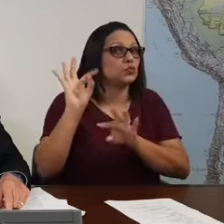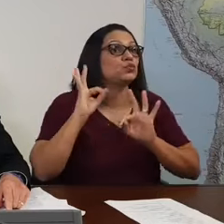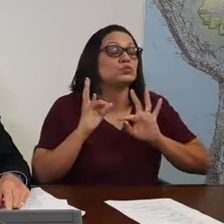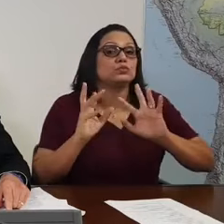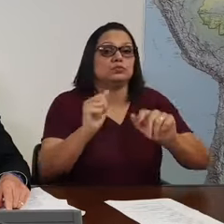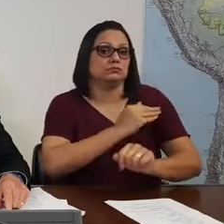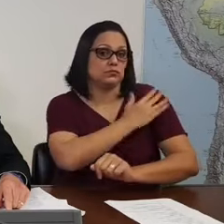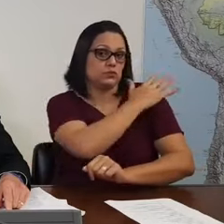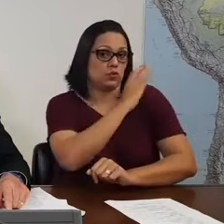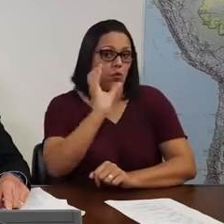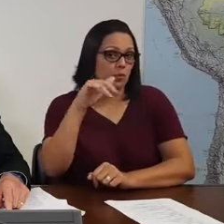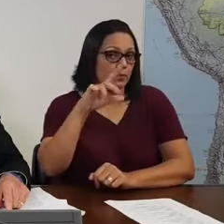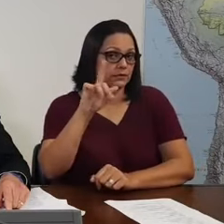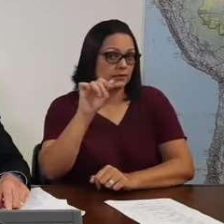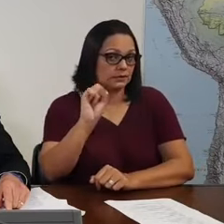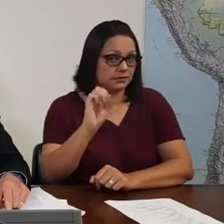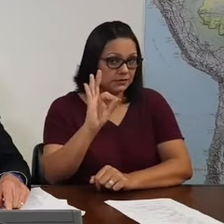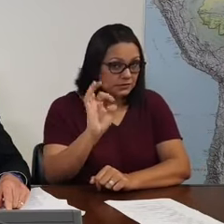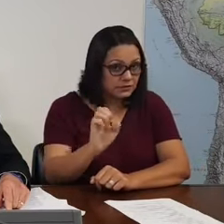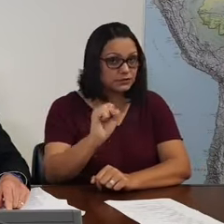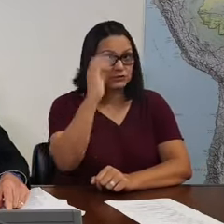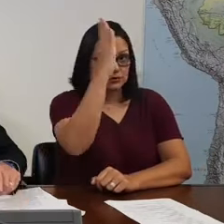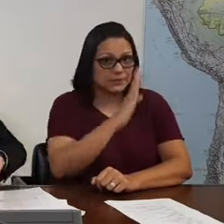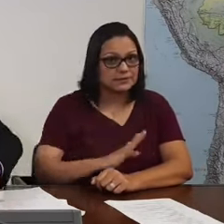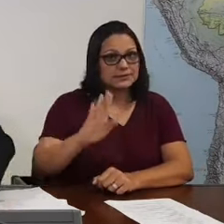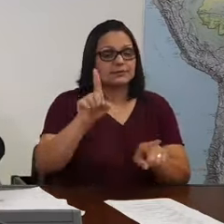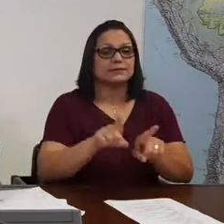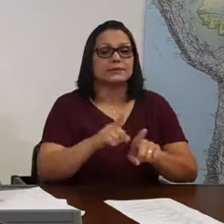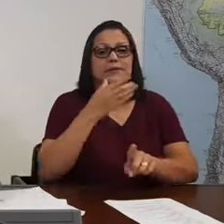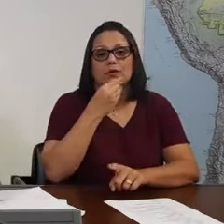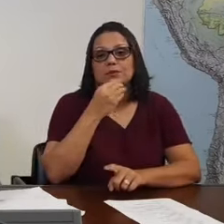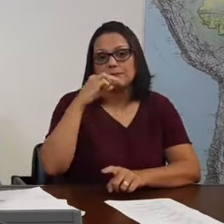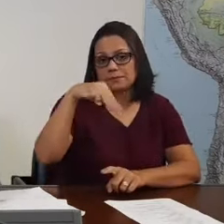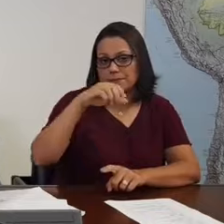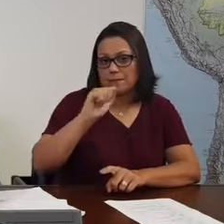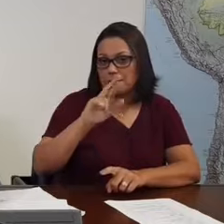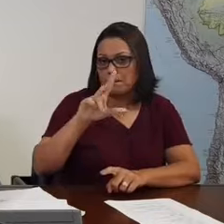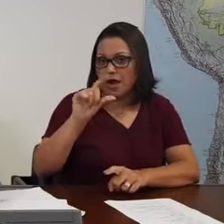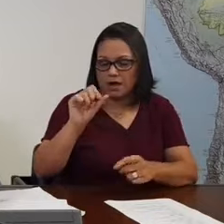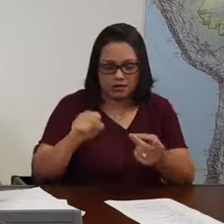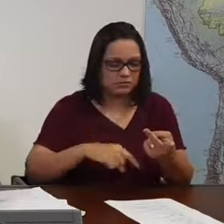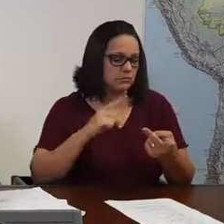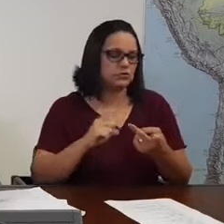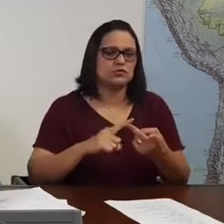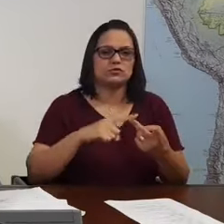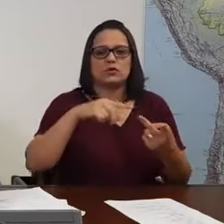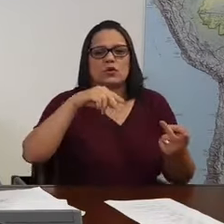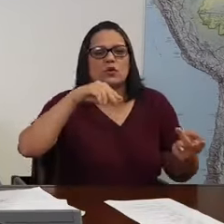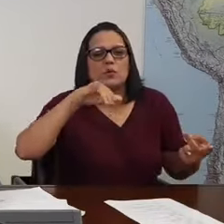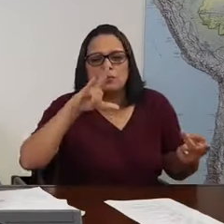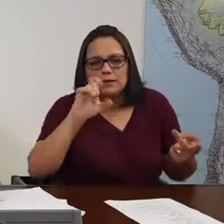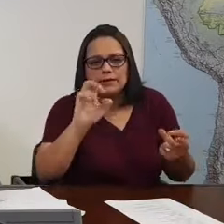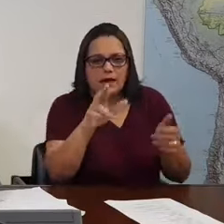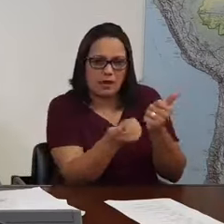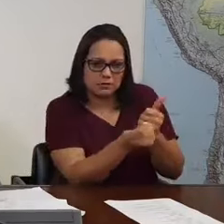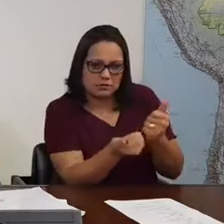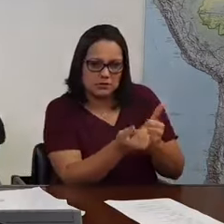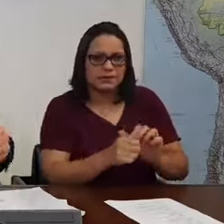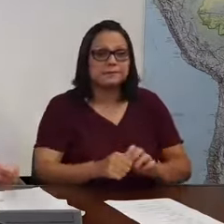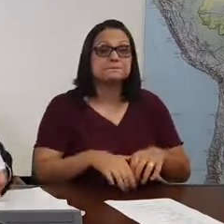e o Coronel Marlon, que conduz a Federação Nacional de Entidades Representativas, o Coronel Miller, que é o auxiliar. Bom,